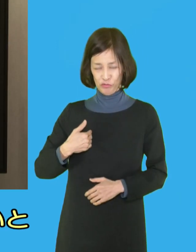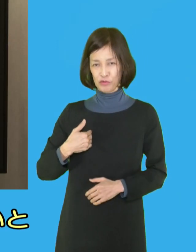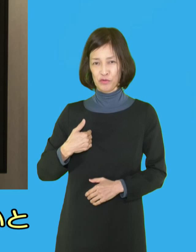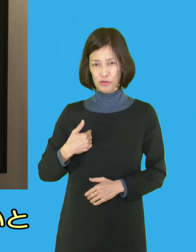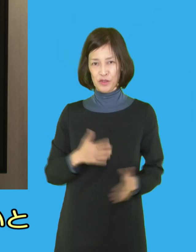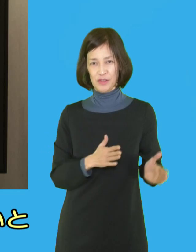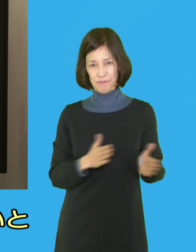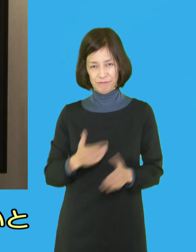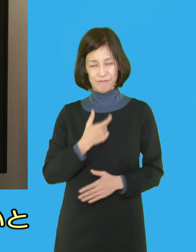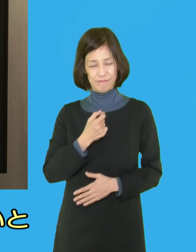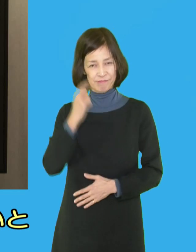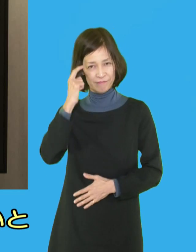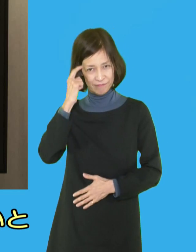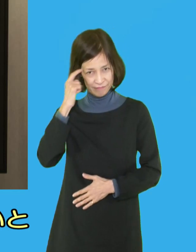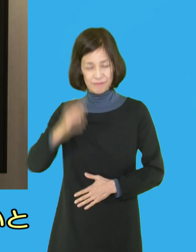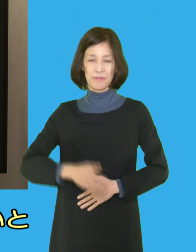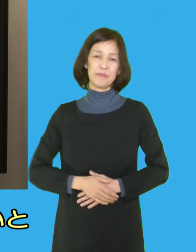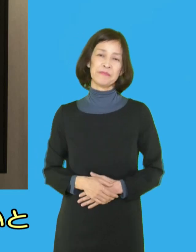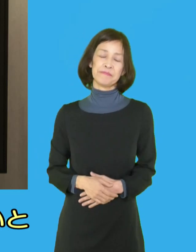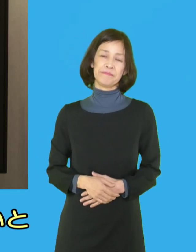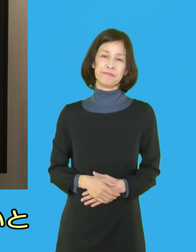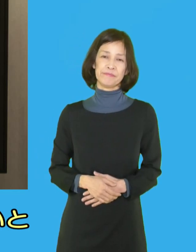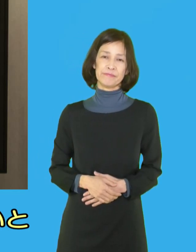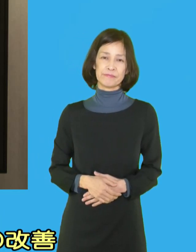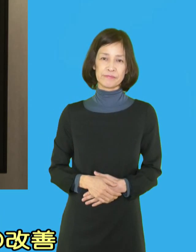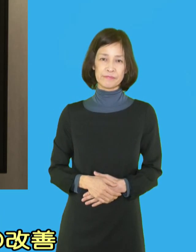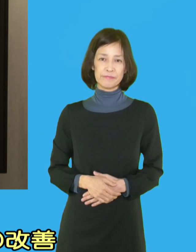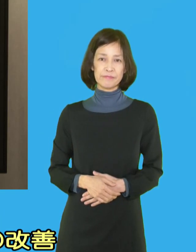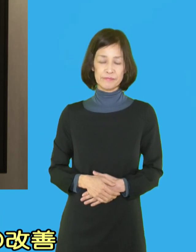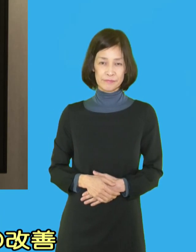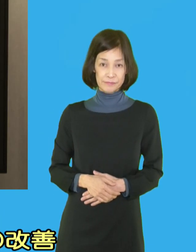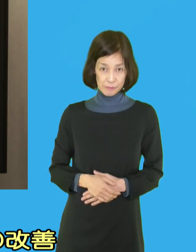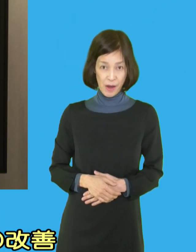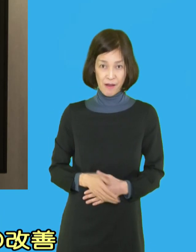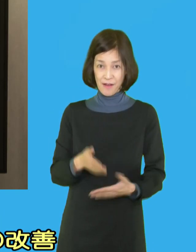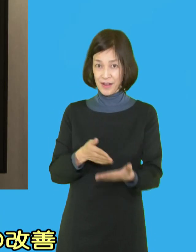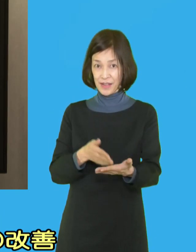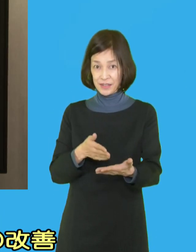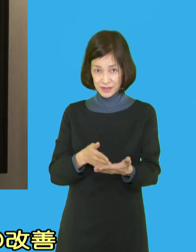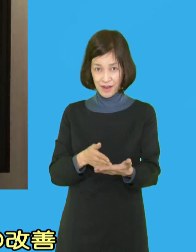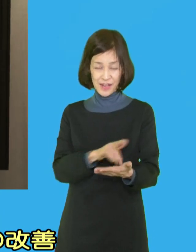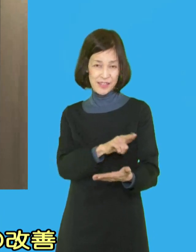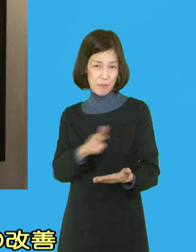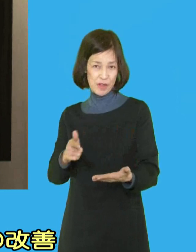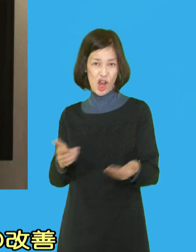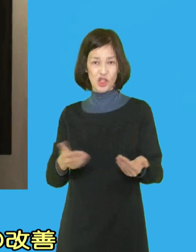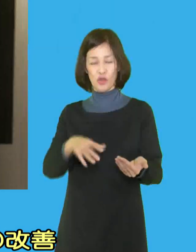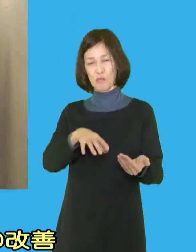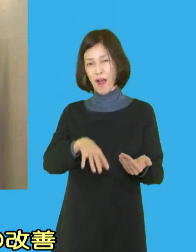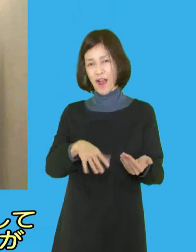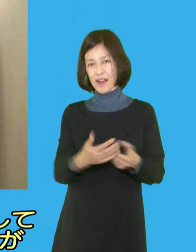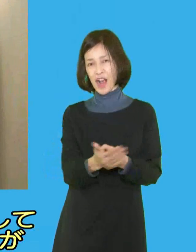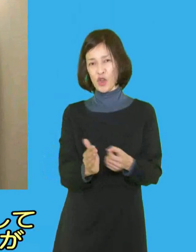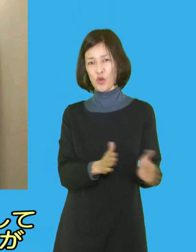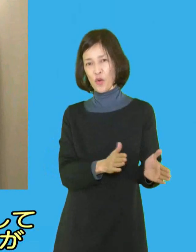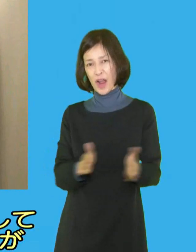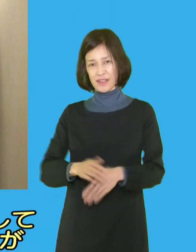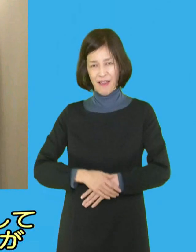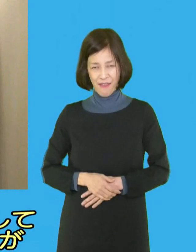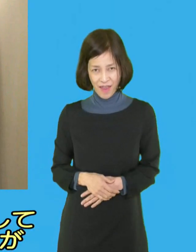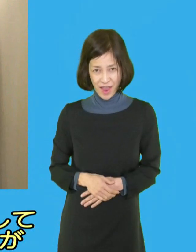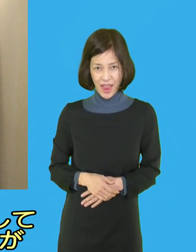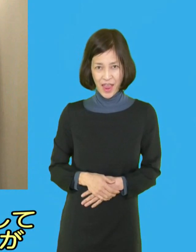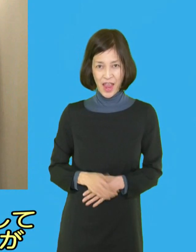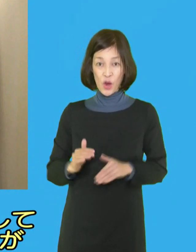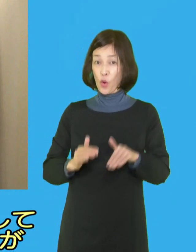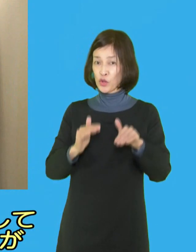きたいなというふうに考えております。今お話ししたさまざまな職場環境の改善、そして向